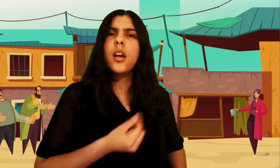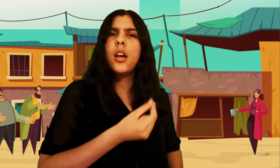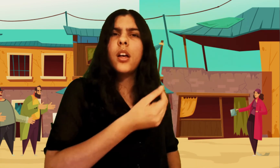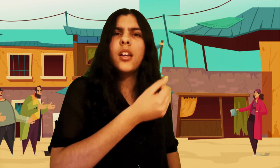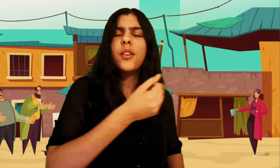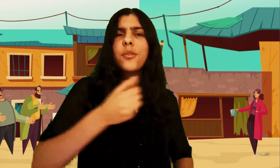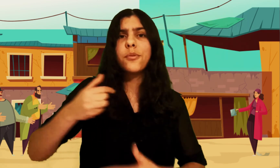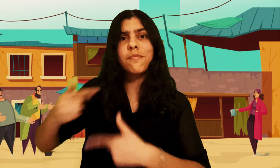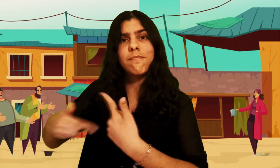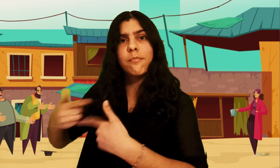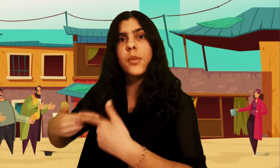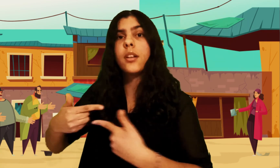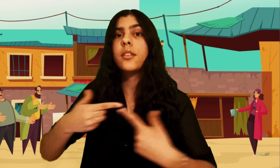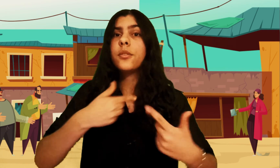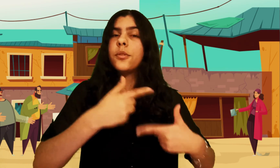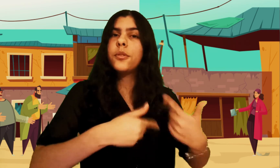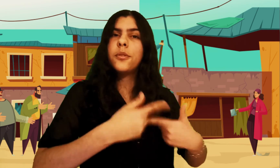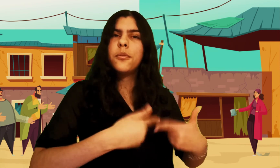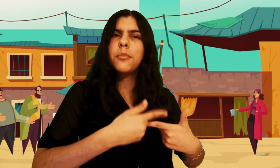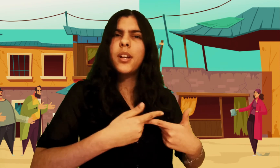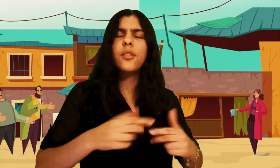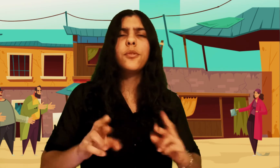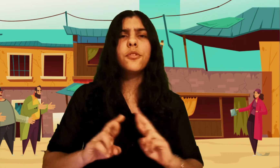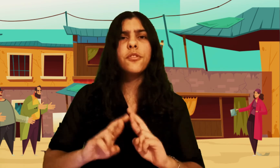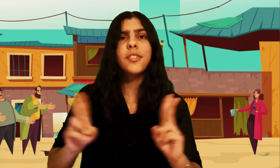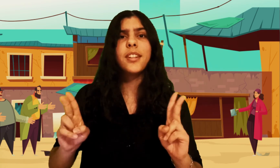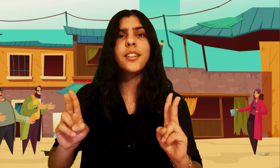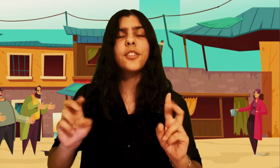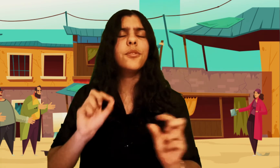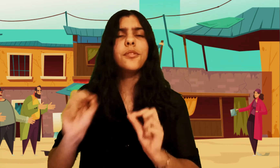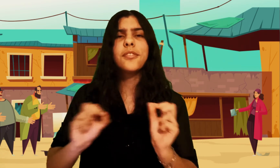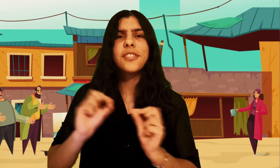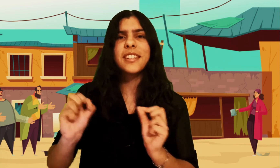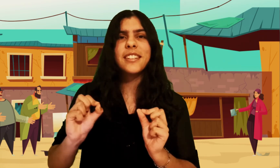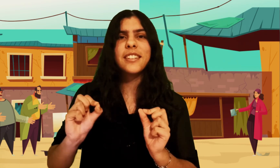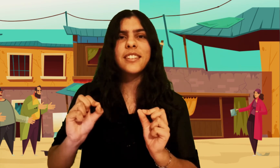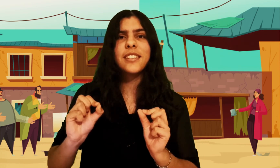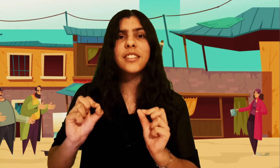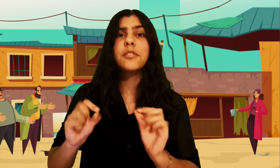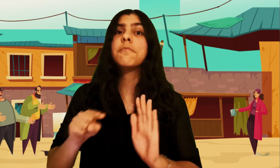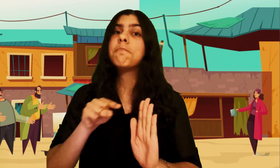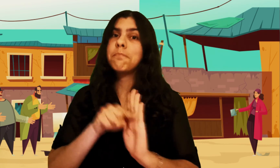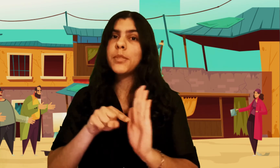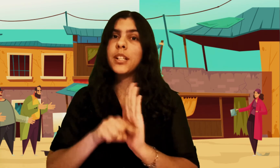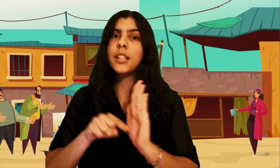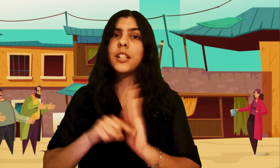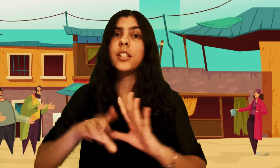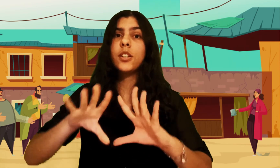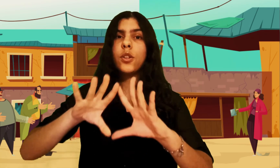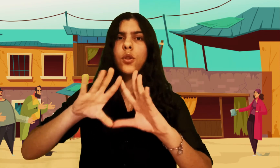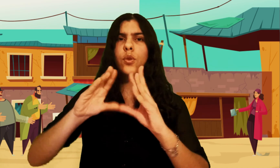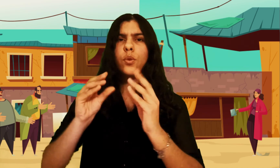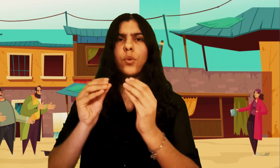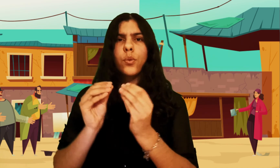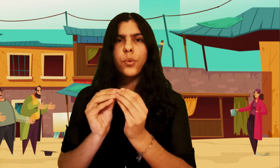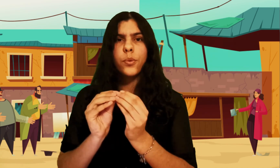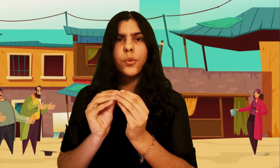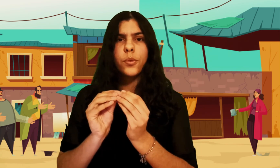rico, o trabalho de cada um. Quais as diferenças?